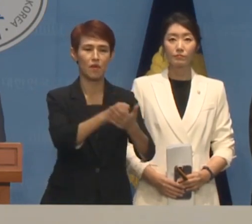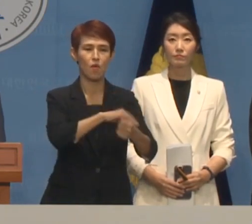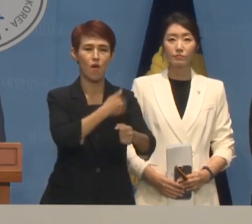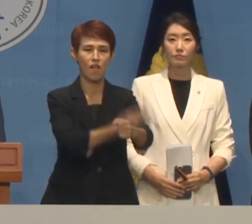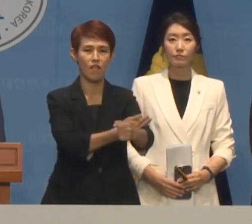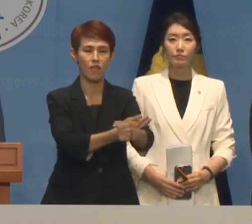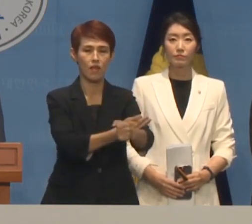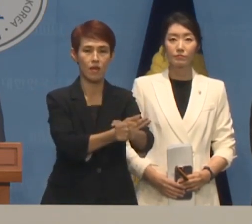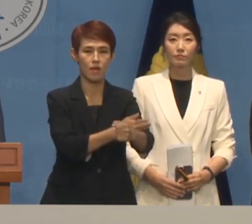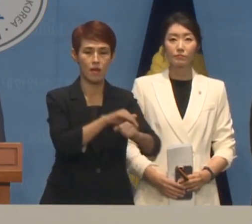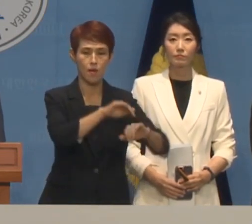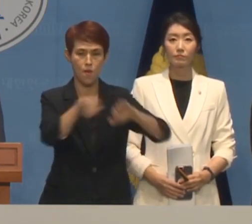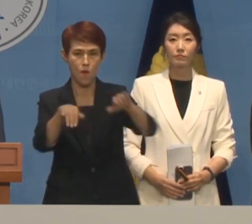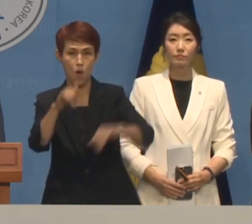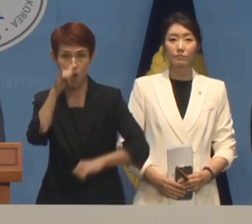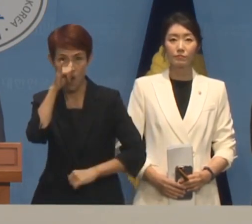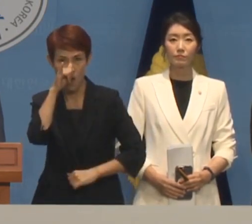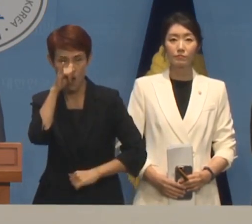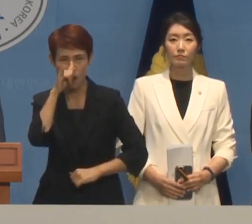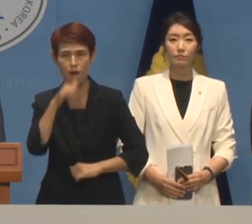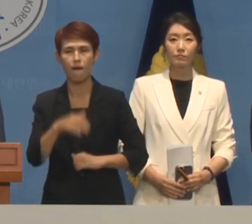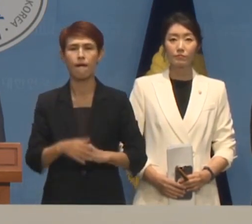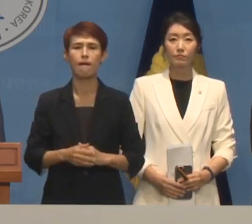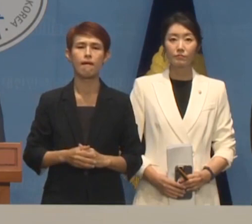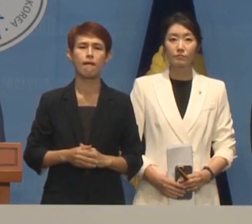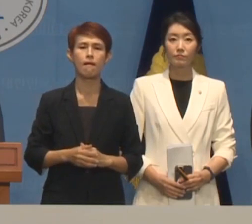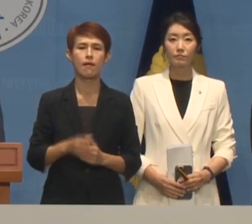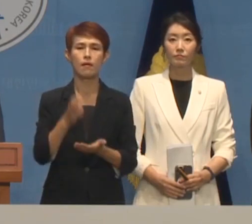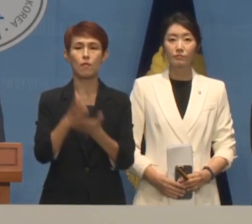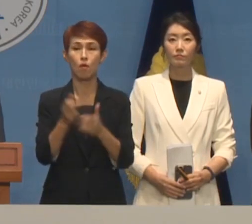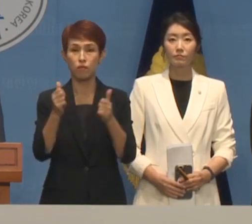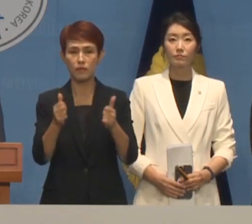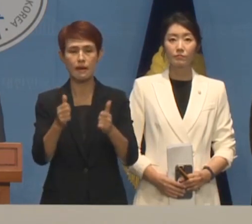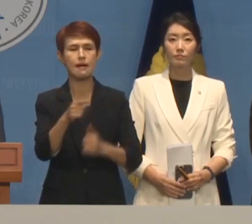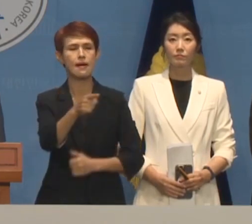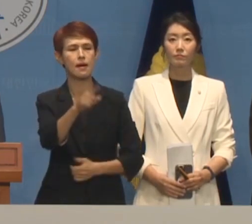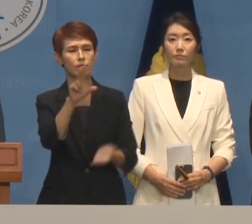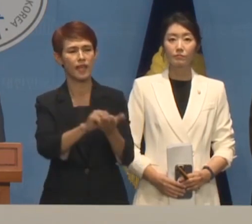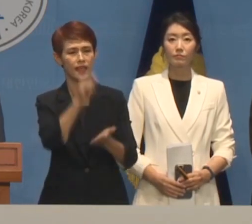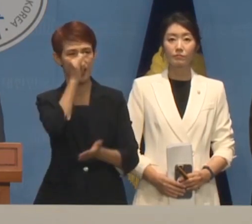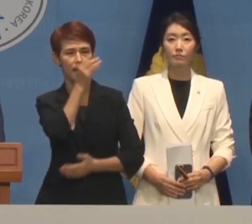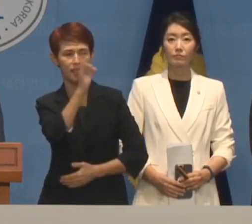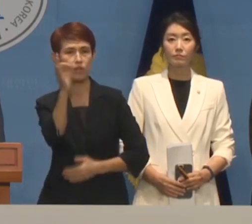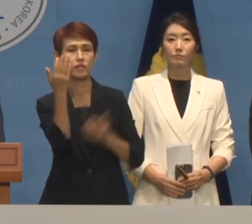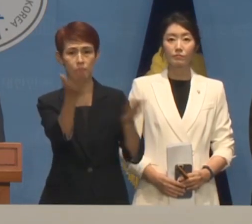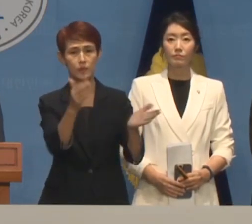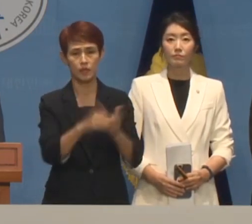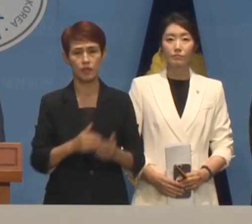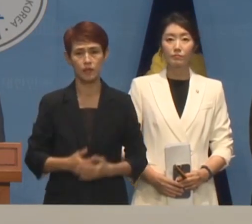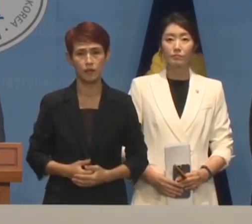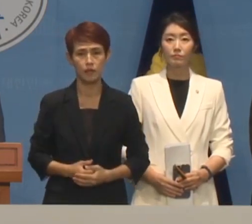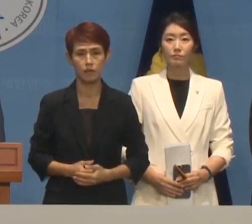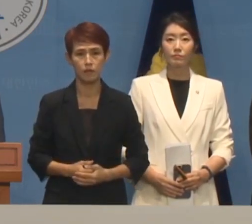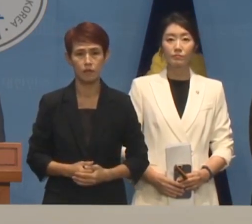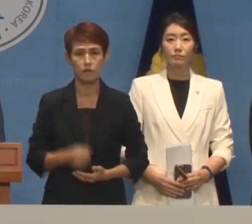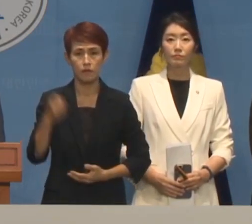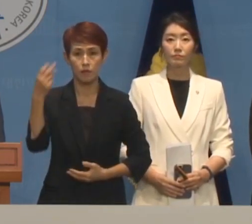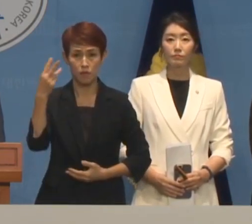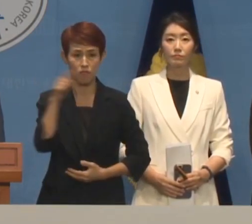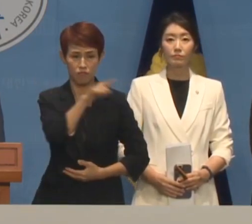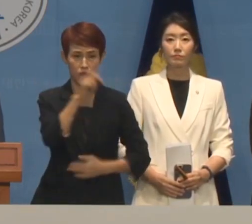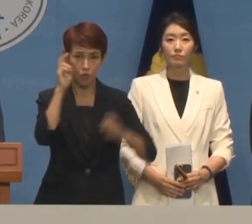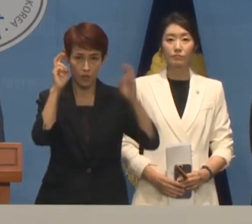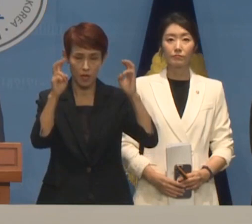개입한 사실은 이미 대한민국 사법부에서 인정되었습니다. 삼성물산과 제일모직 불법